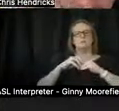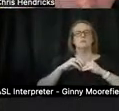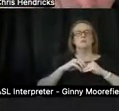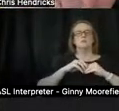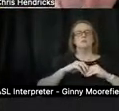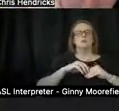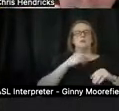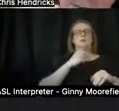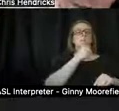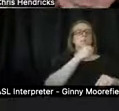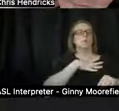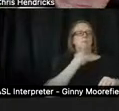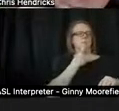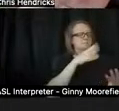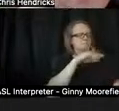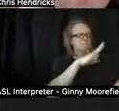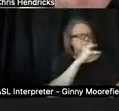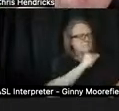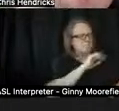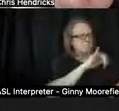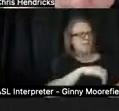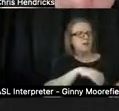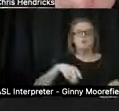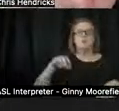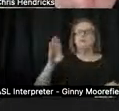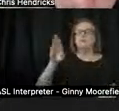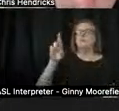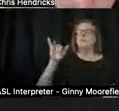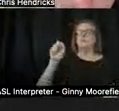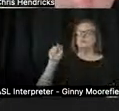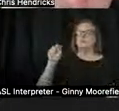eso no no lo entendí bien